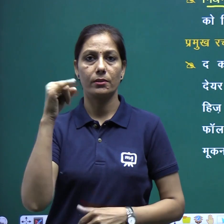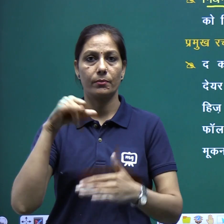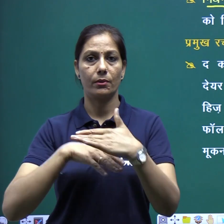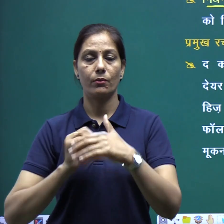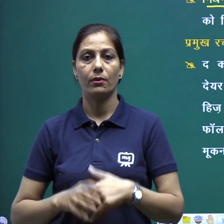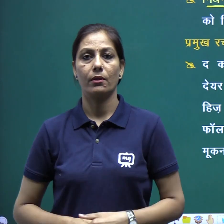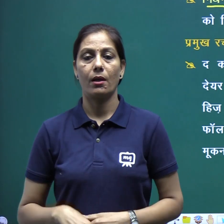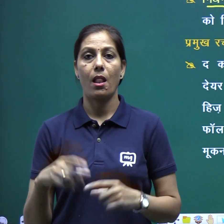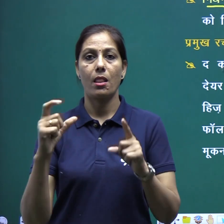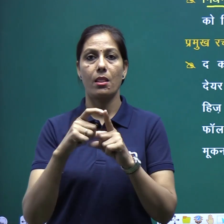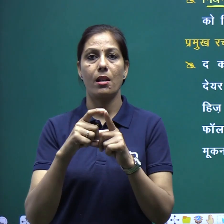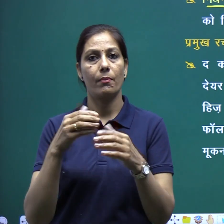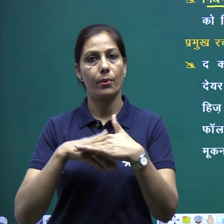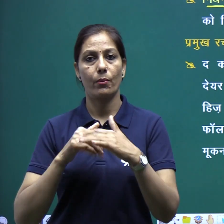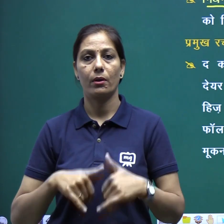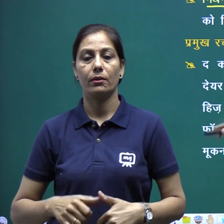दिल्ली में हुआ।